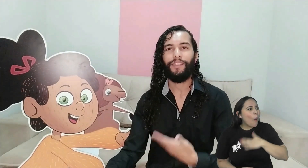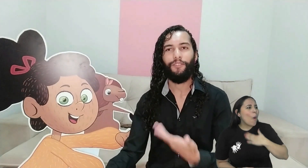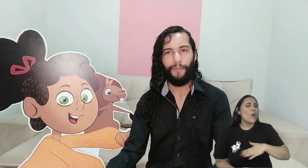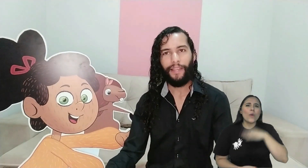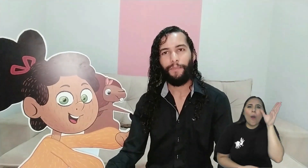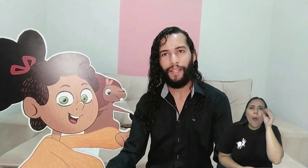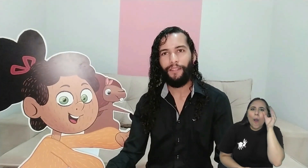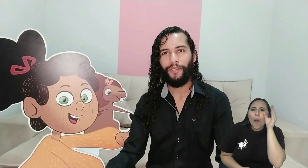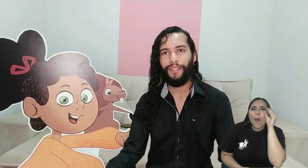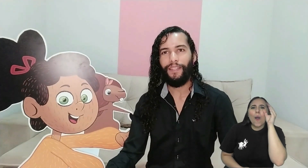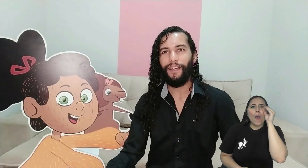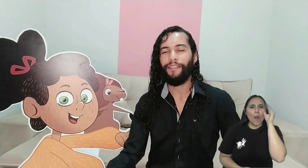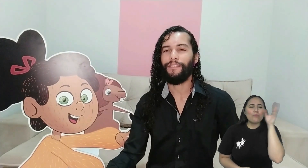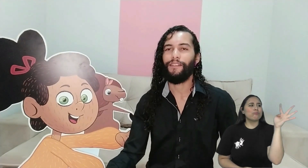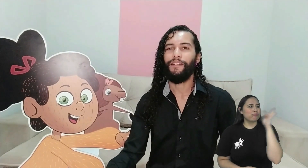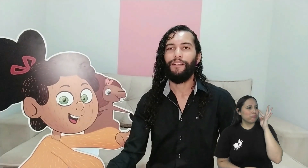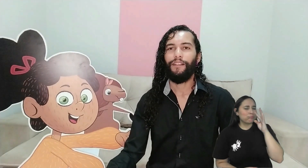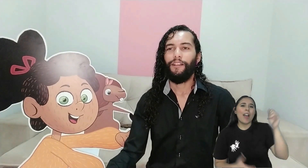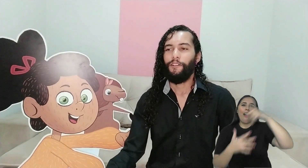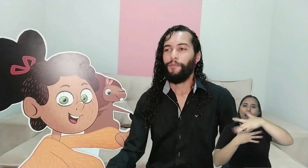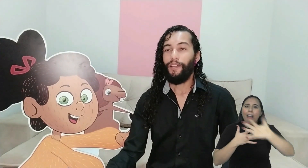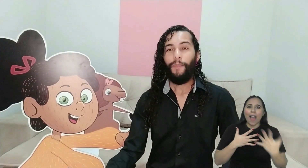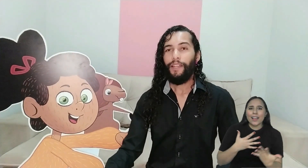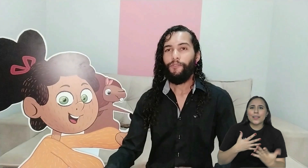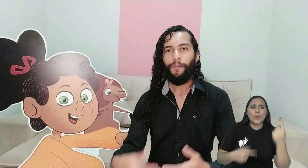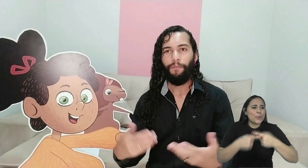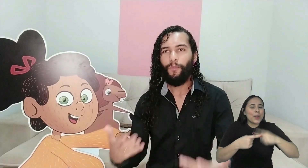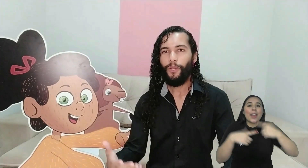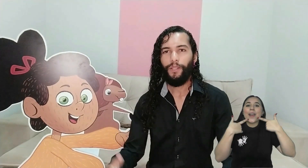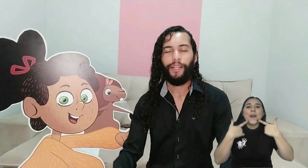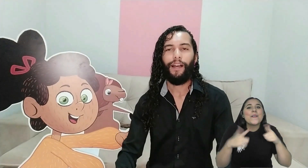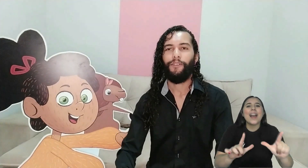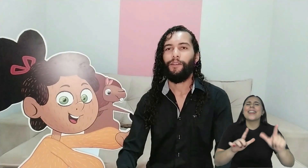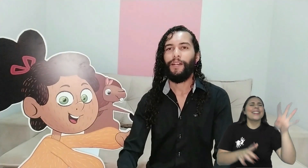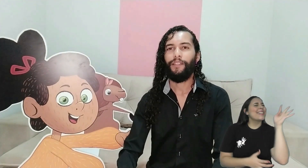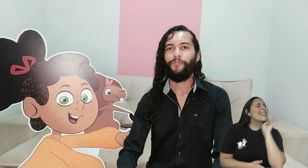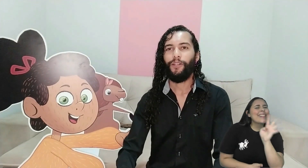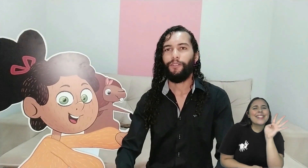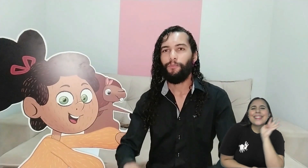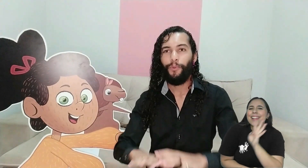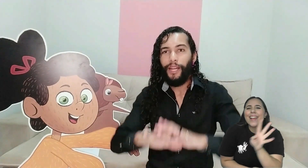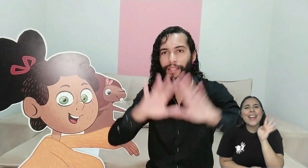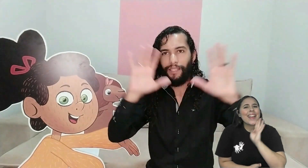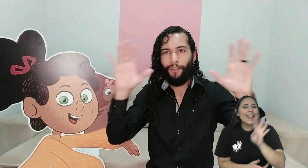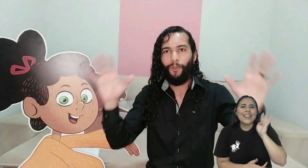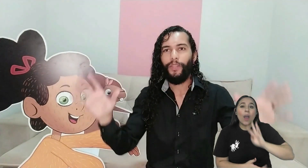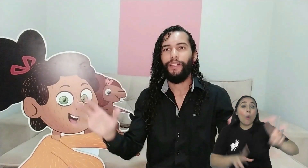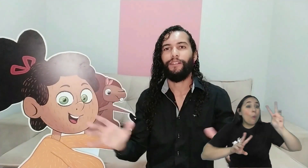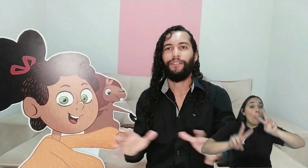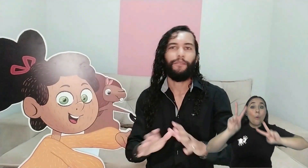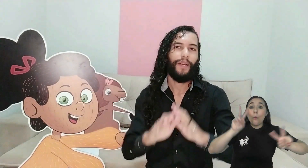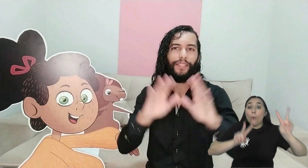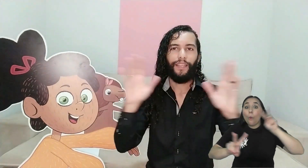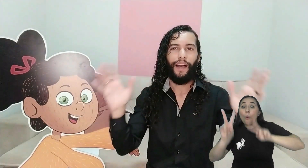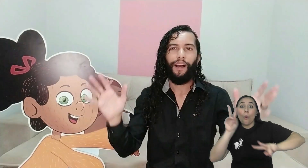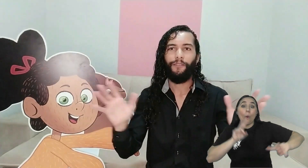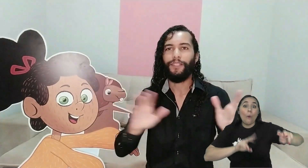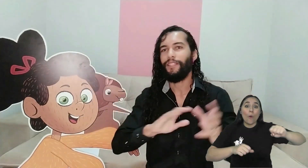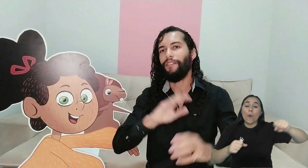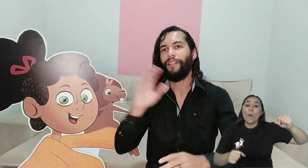interessando mais pela língua de sinais. Que ela é uma língua muito legal, ela é uma língua, por ela ser toda espacial, assim,